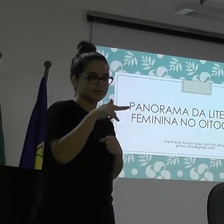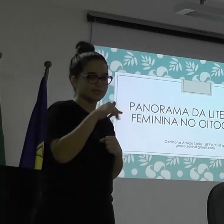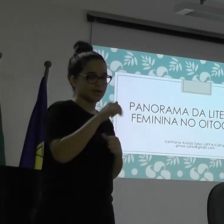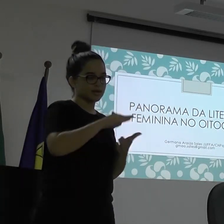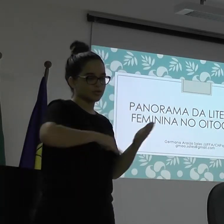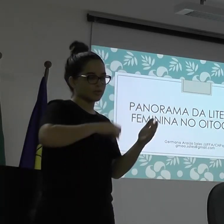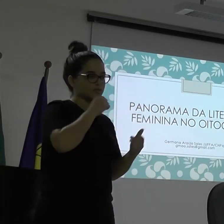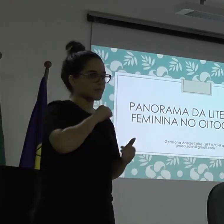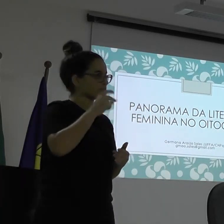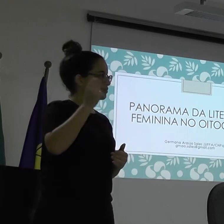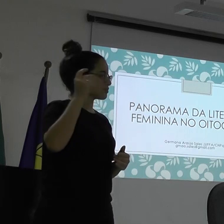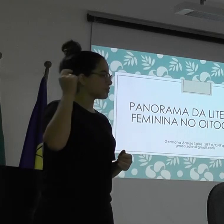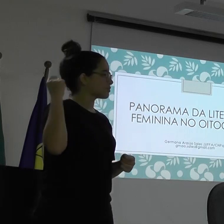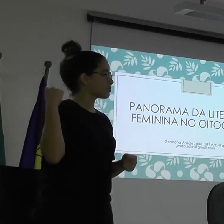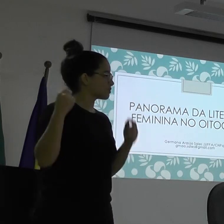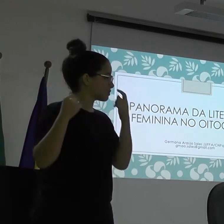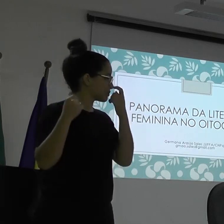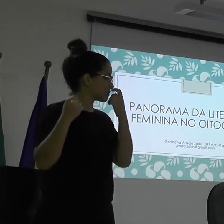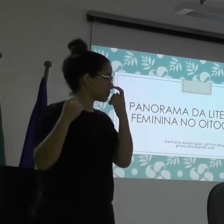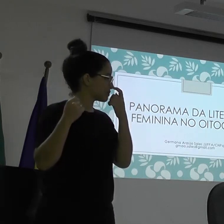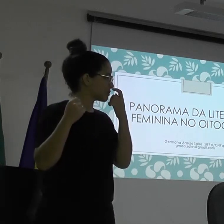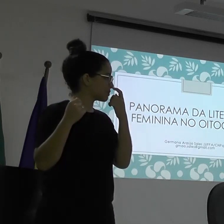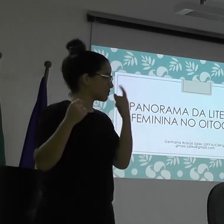Acho que a gente quer falar.